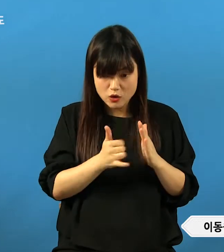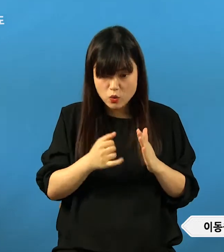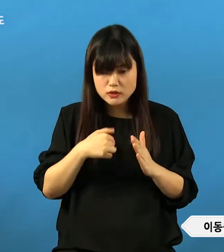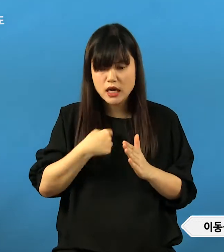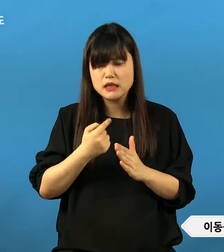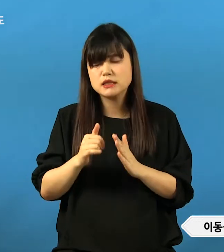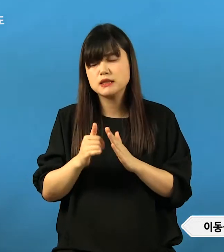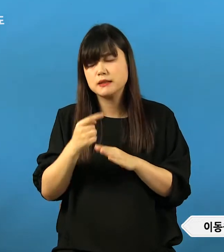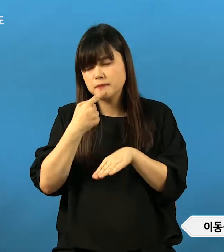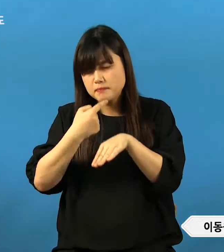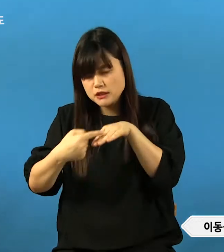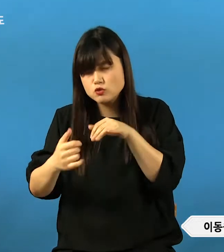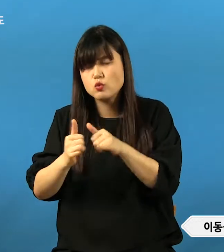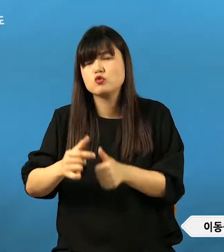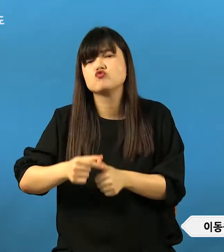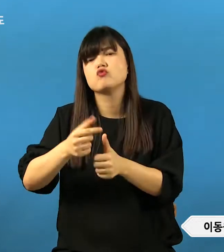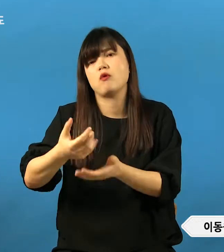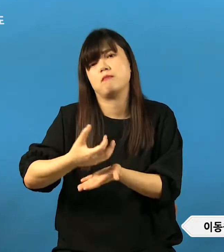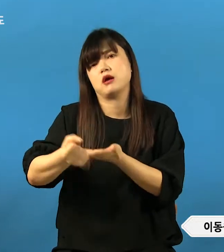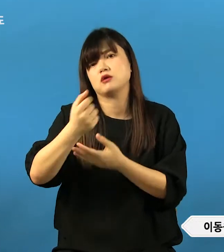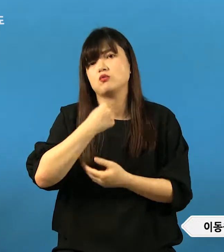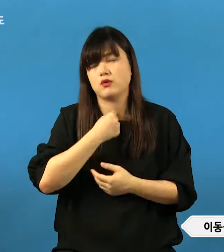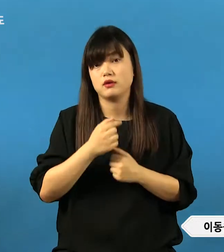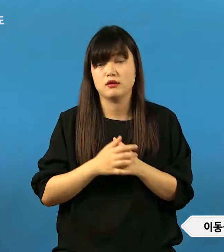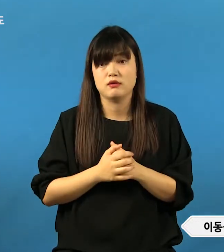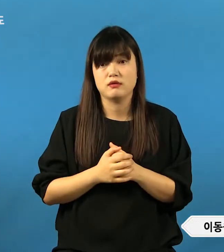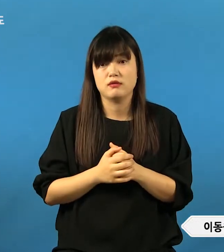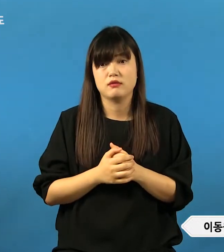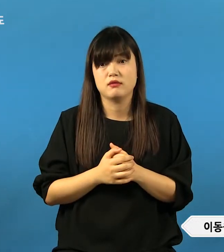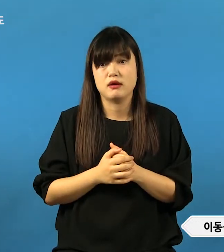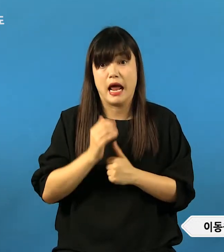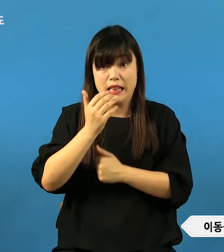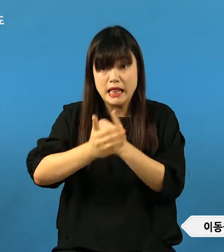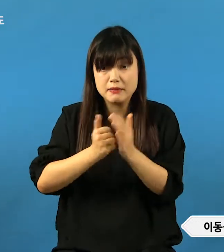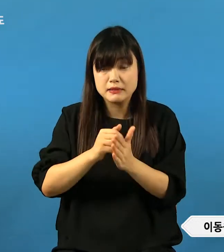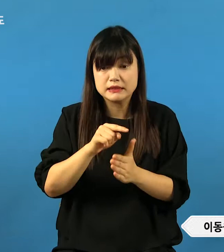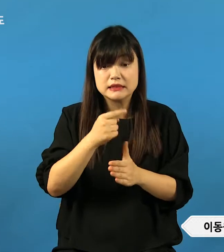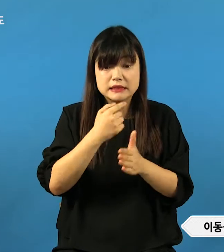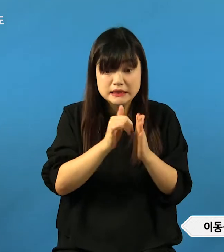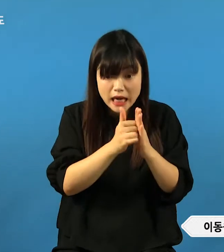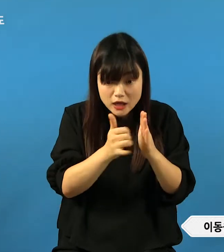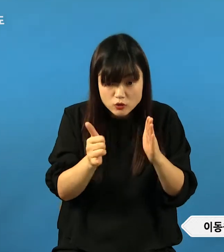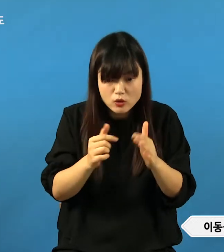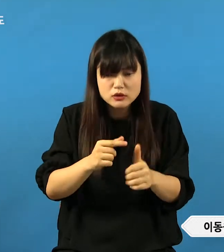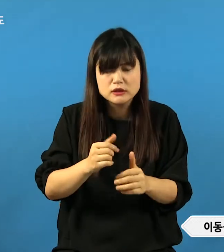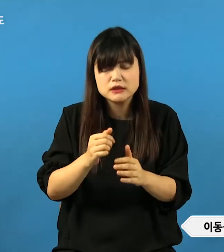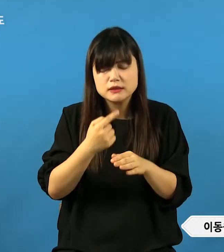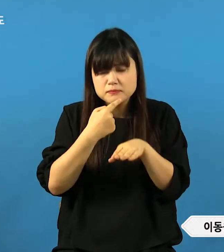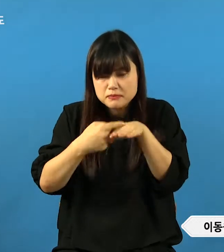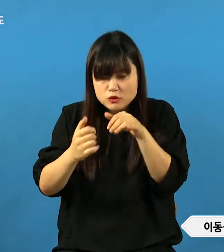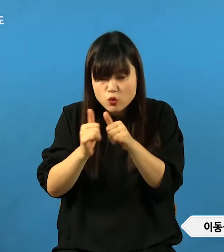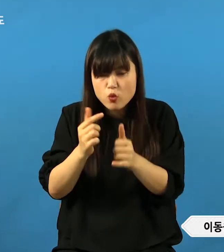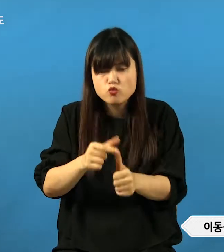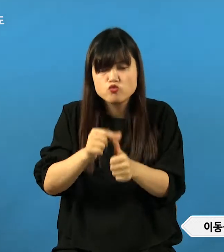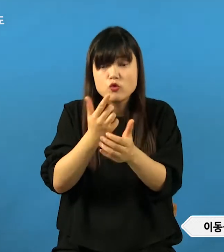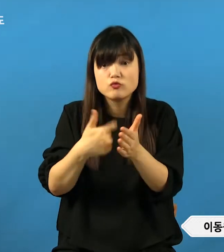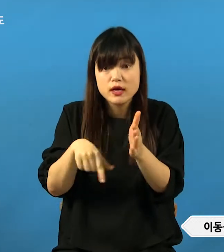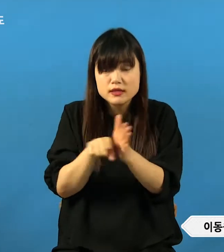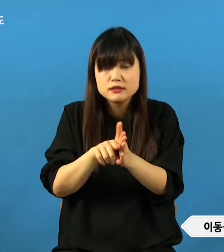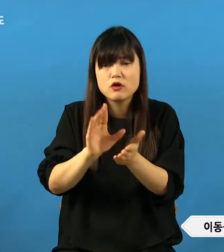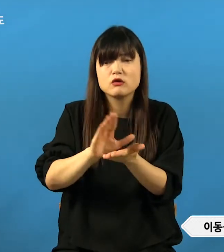가족, 자기 민족이 구원받는 거예요. 하나님은 그 가족, 그 민족을 구원하기 위해서